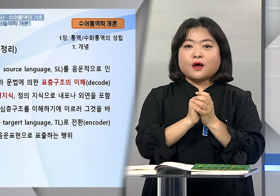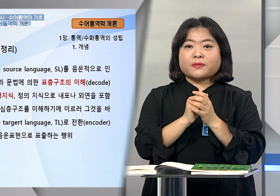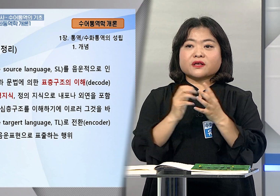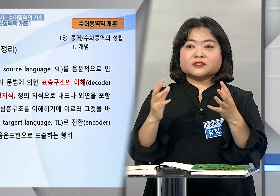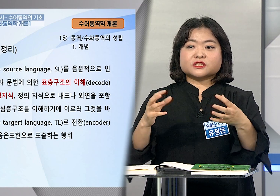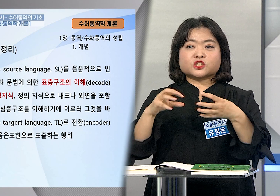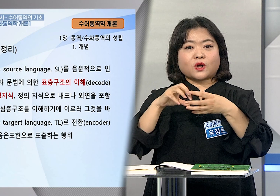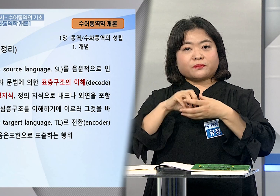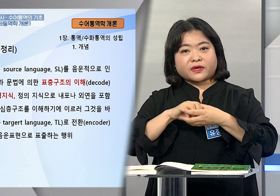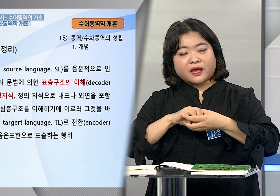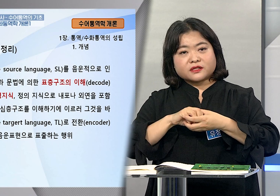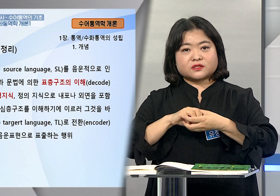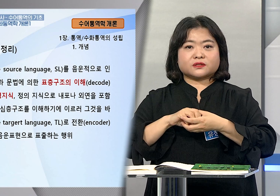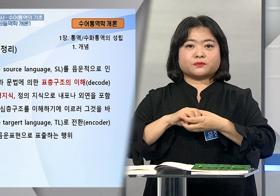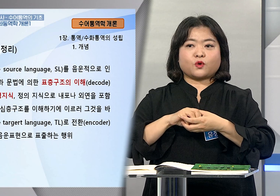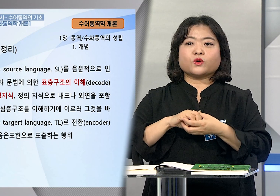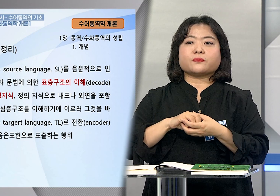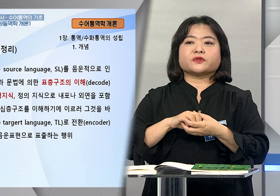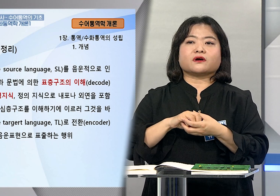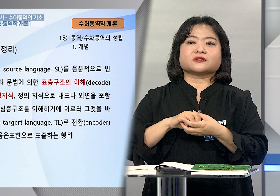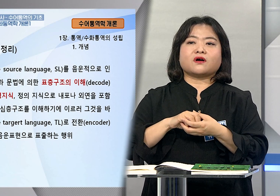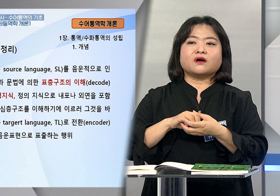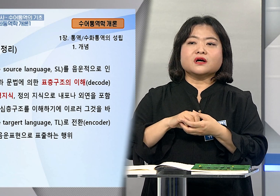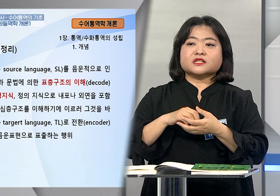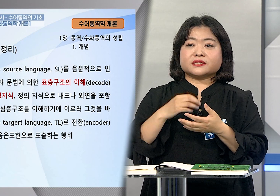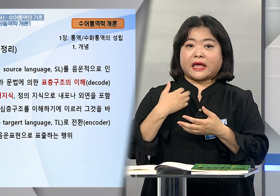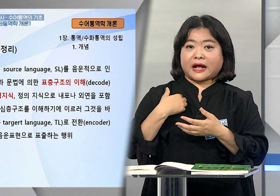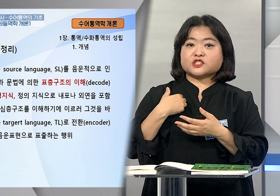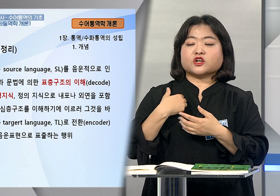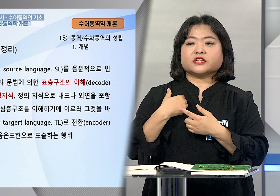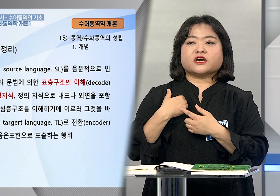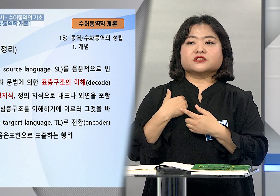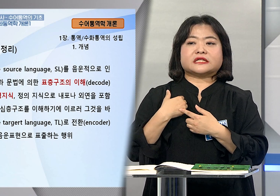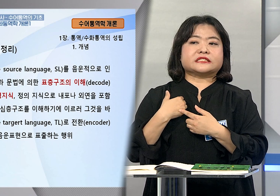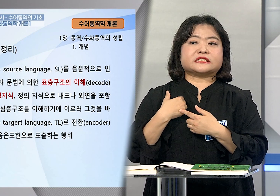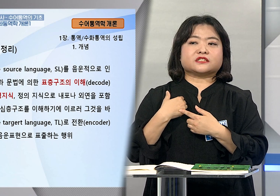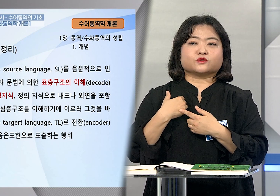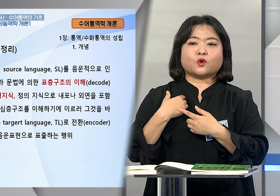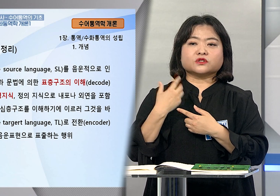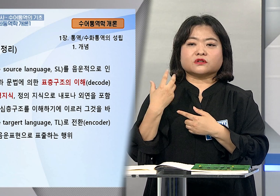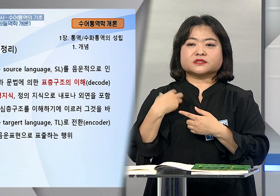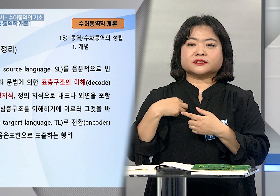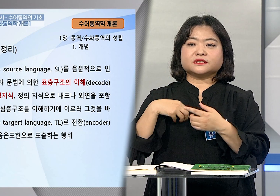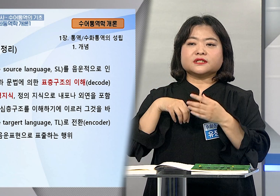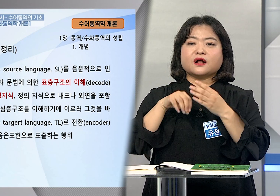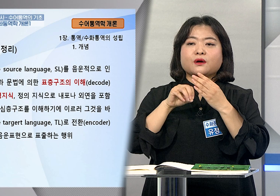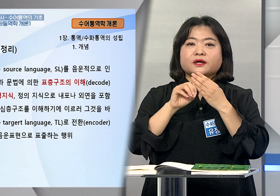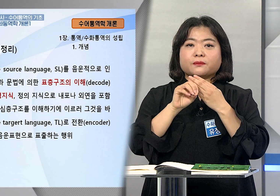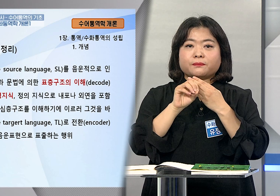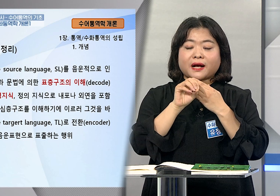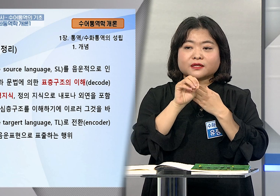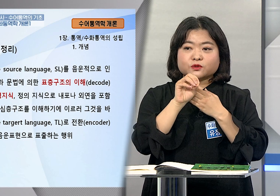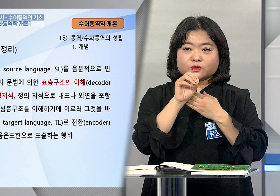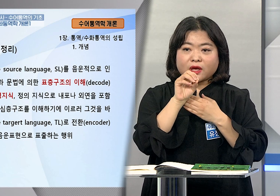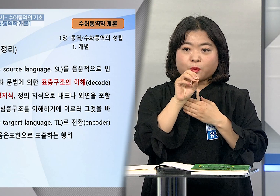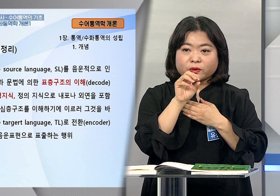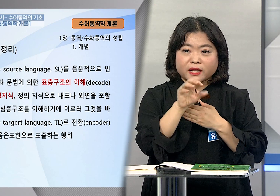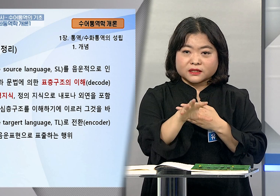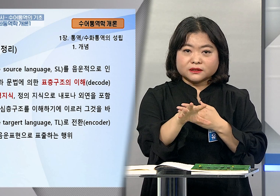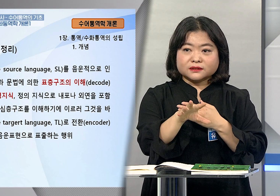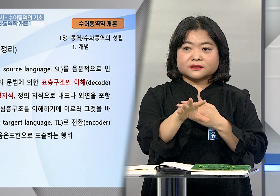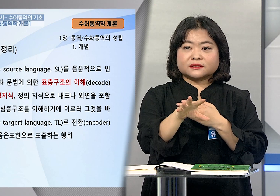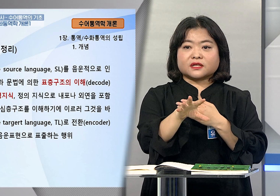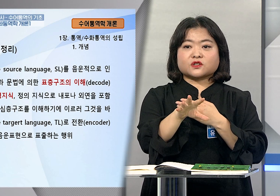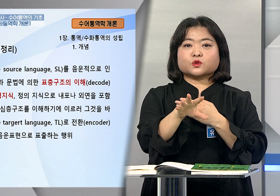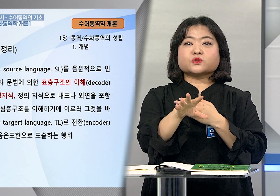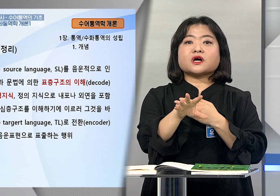의미가 배경 지식과 함께 혼합되어서 내가 정의되어 된 지식으로 그것을 바깥으로